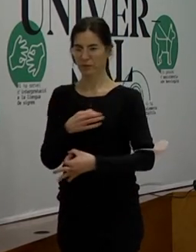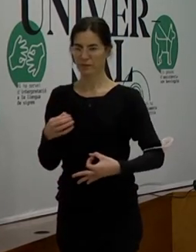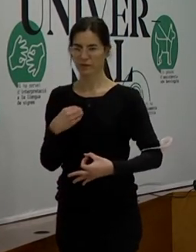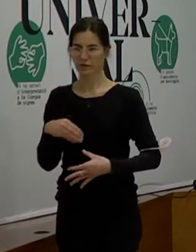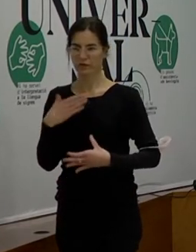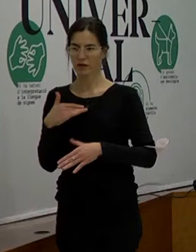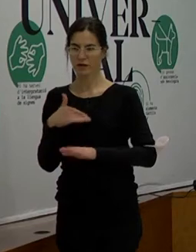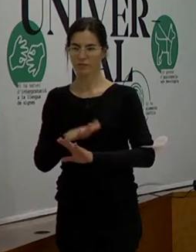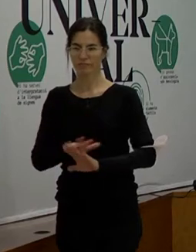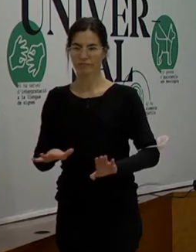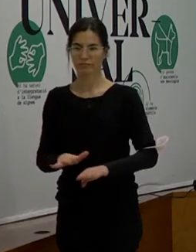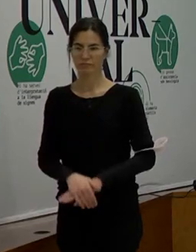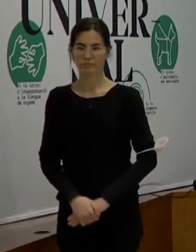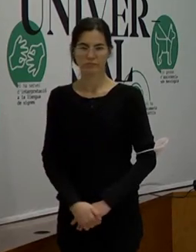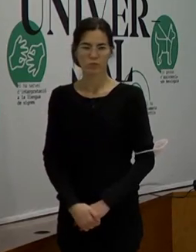Vale.